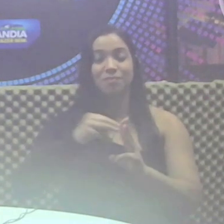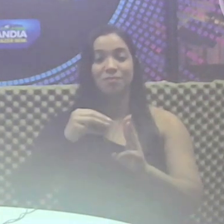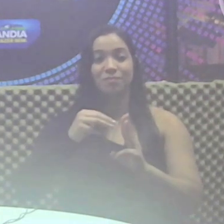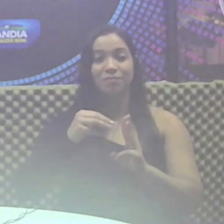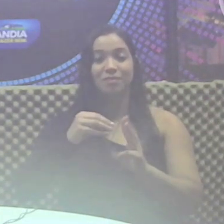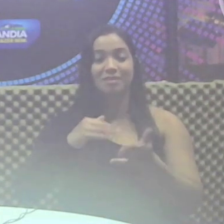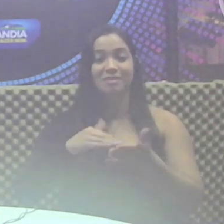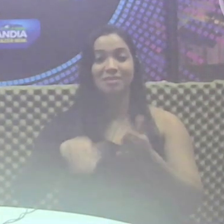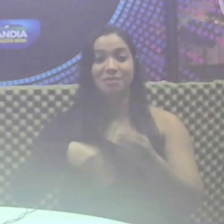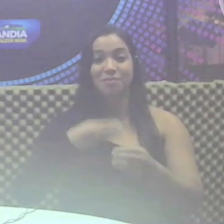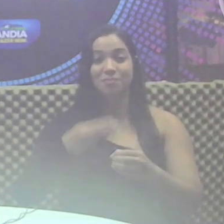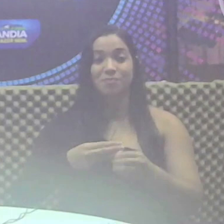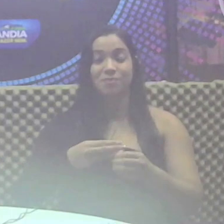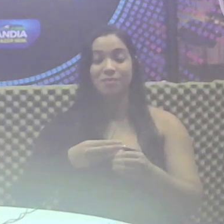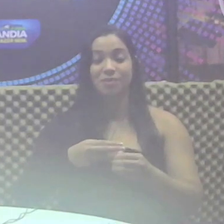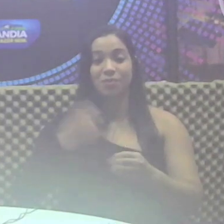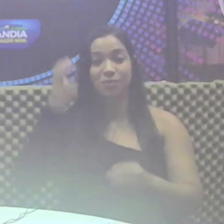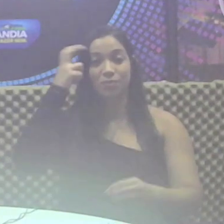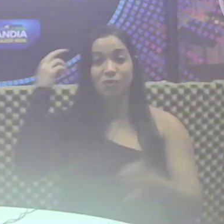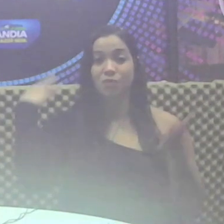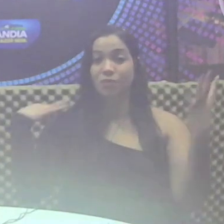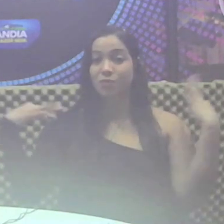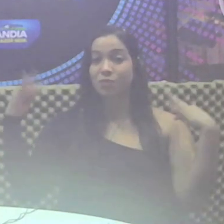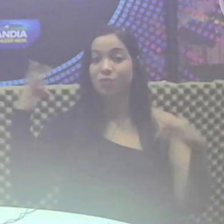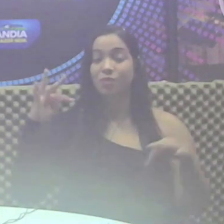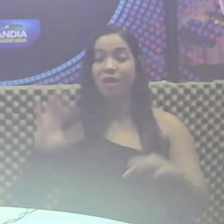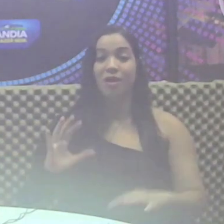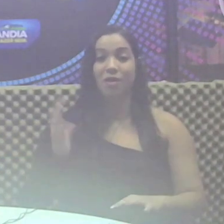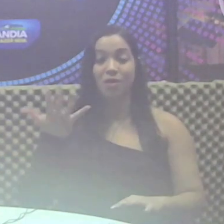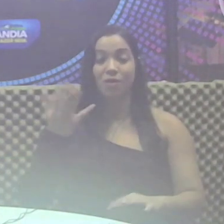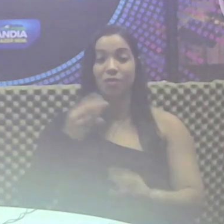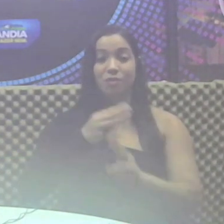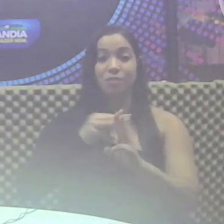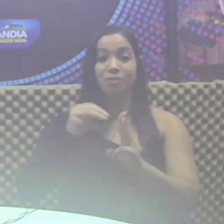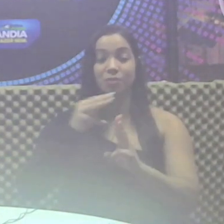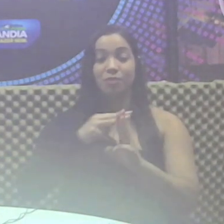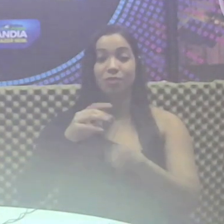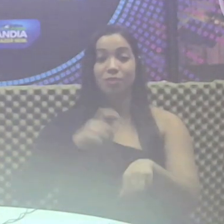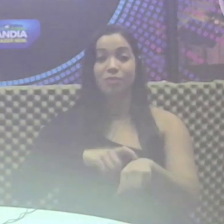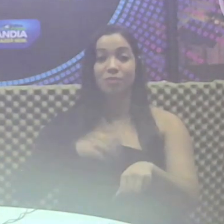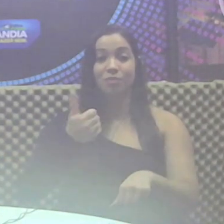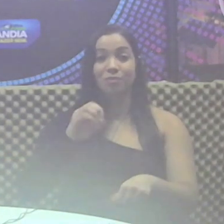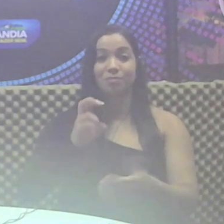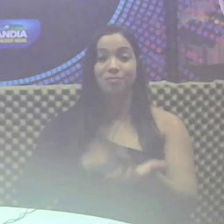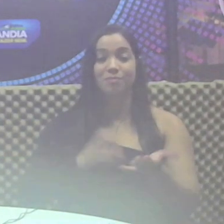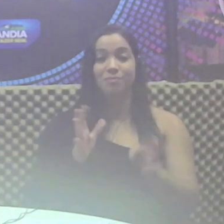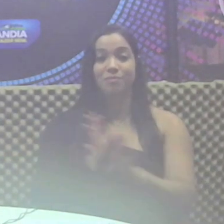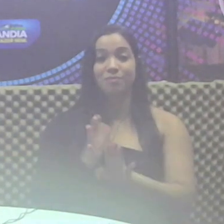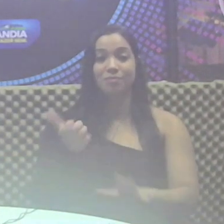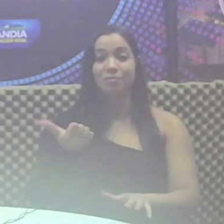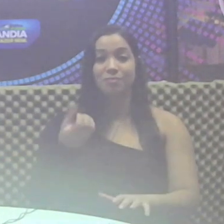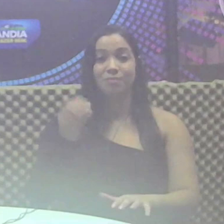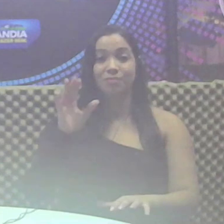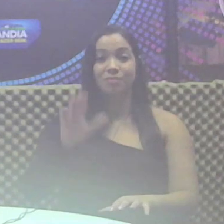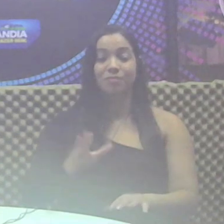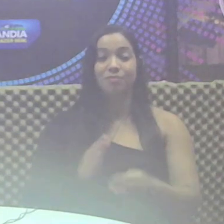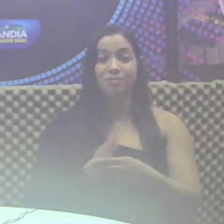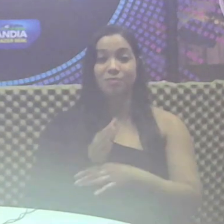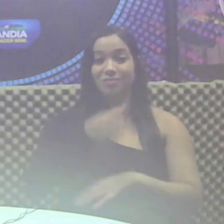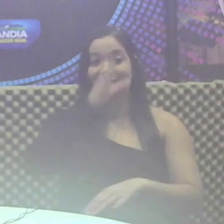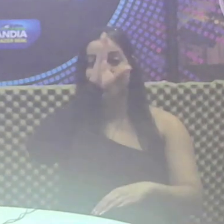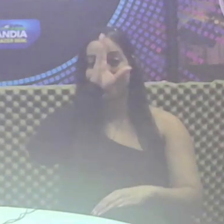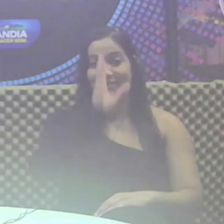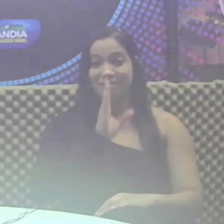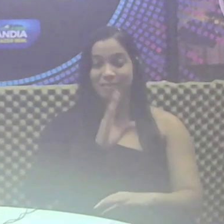pela Secretaria Municipal de Cultura e Turismo, ocorrerá no Mercado Municipal das 10 da manhã às 4 da tarde, com entrada